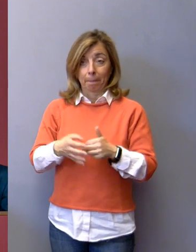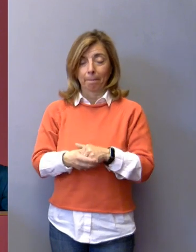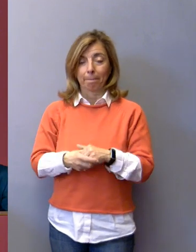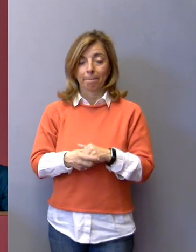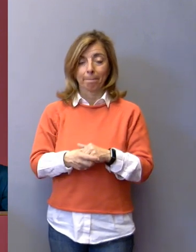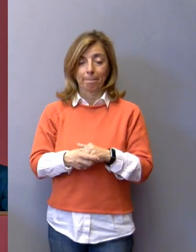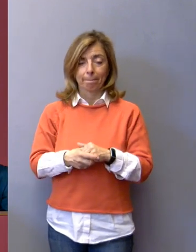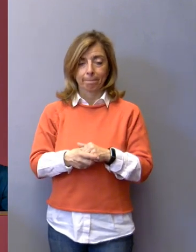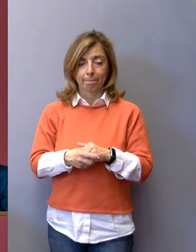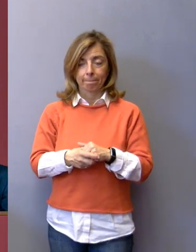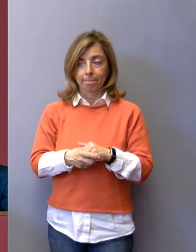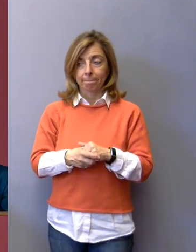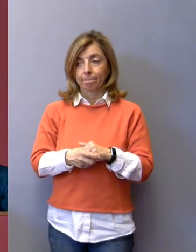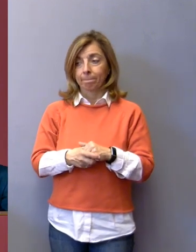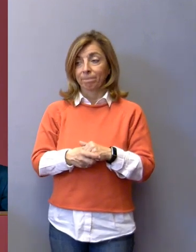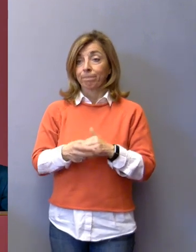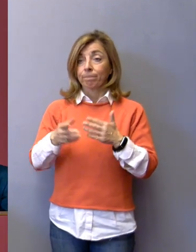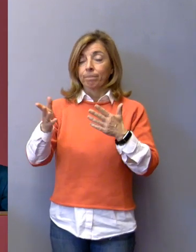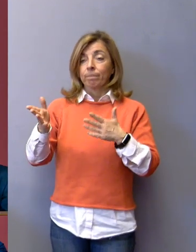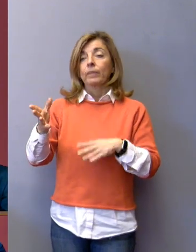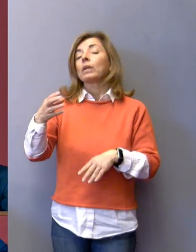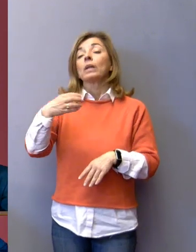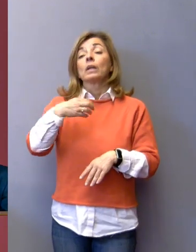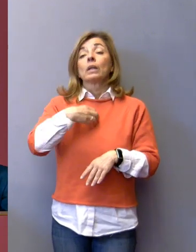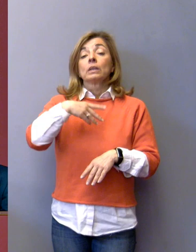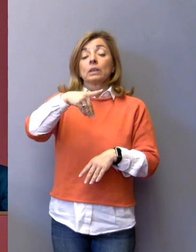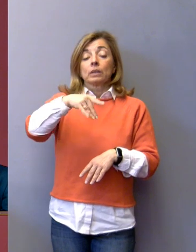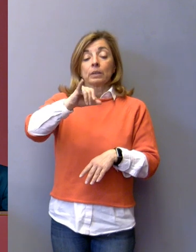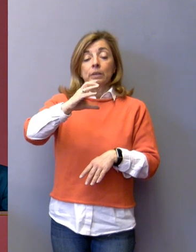bene prego se sorpiciocchi